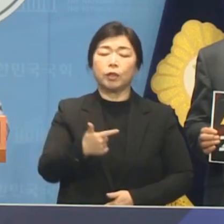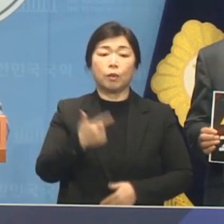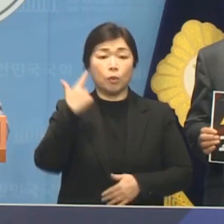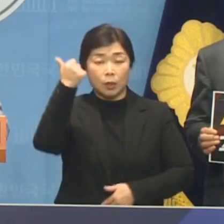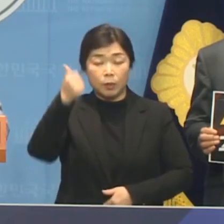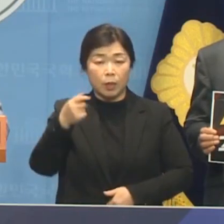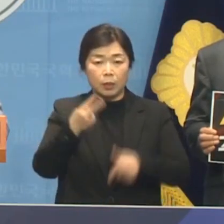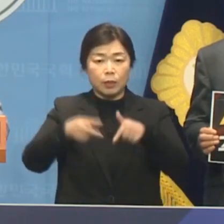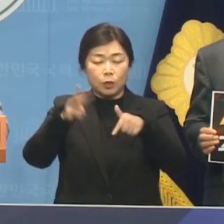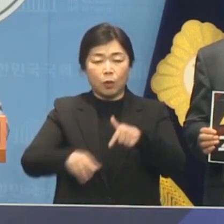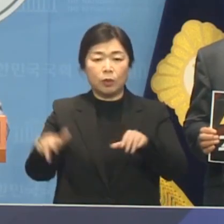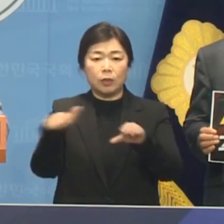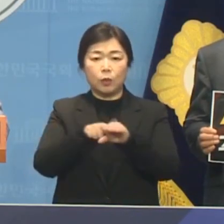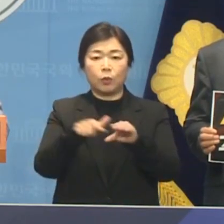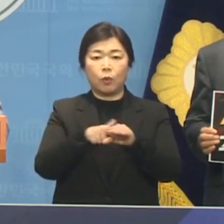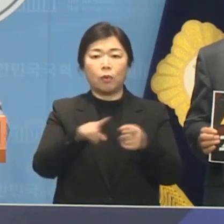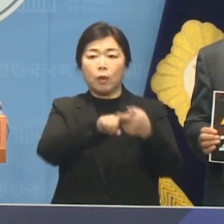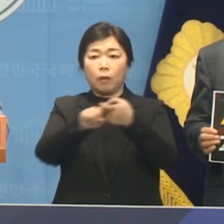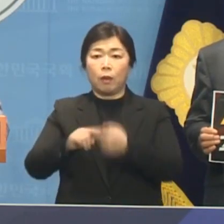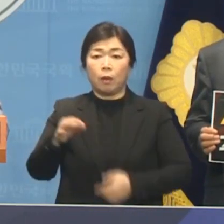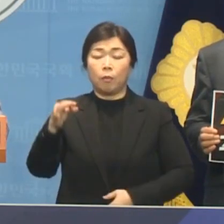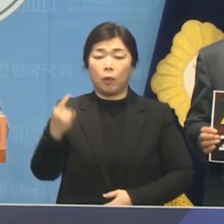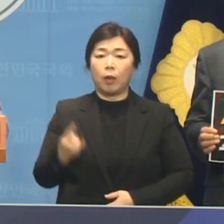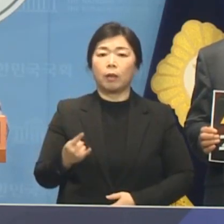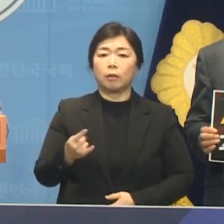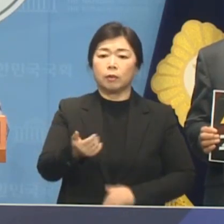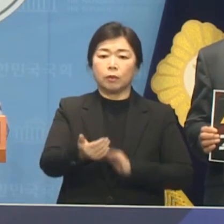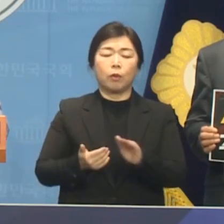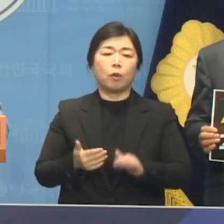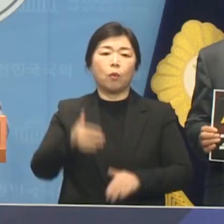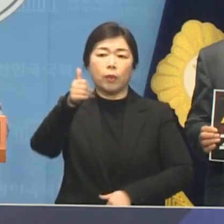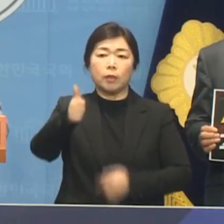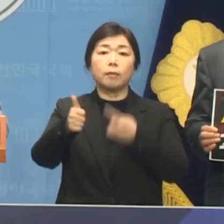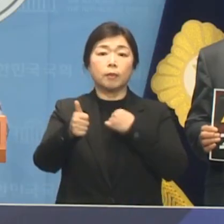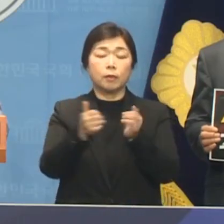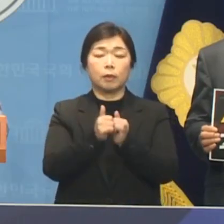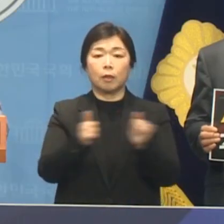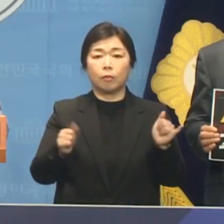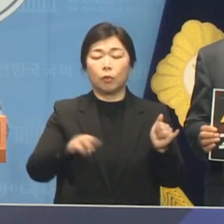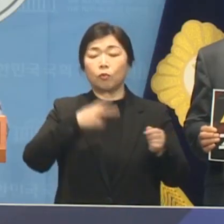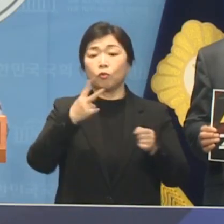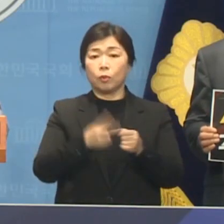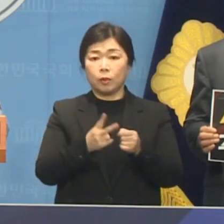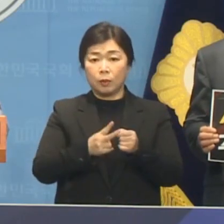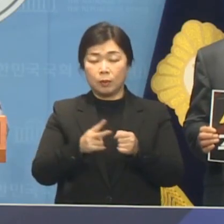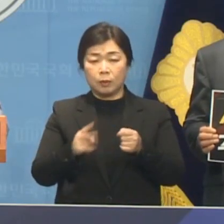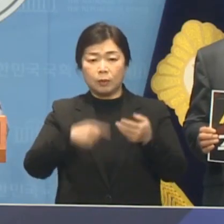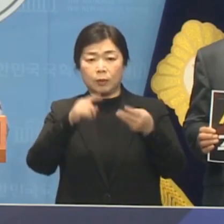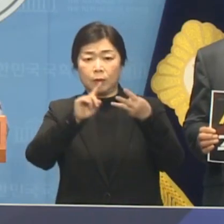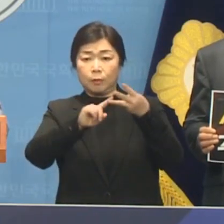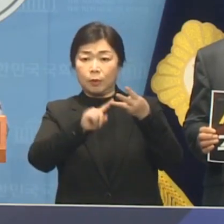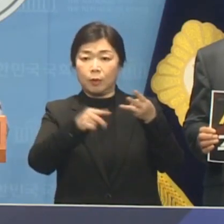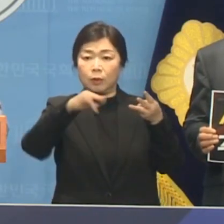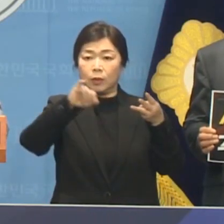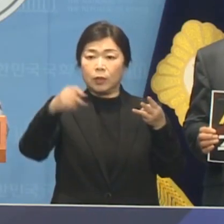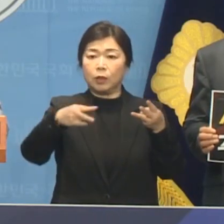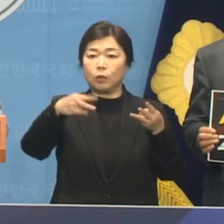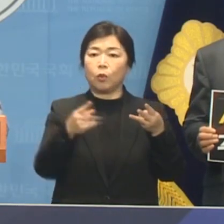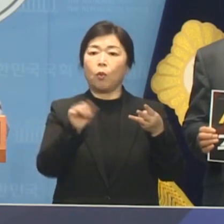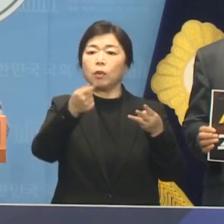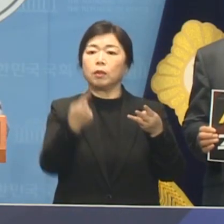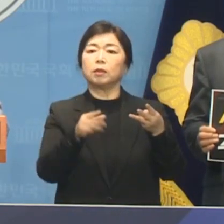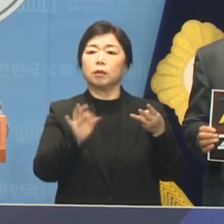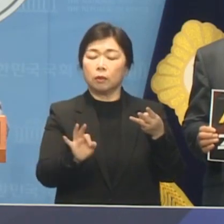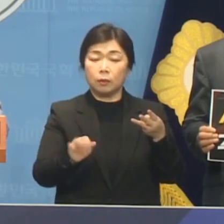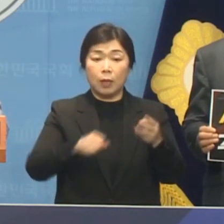인천시 기독교 총연합회 직전 회장님이십니다. 또 그 뒤에 이어서 신동훈 목사님,